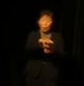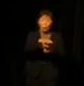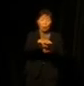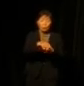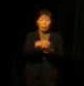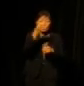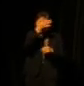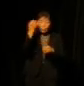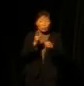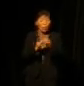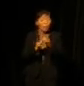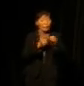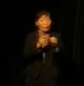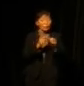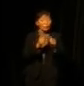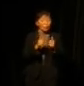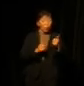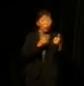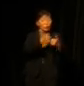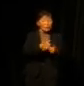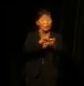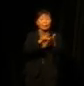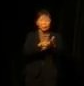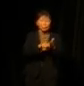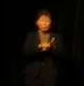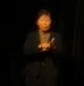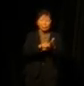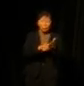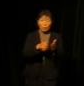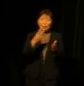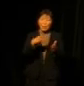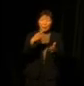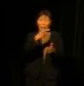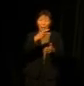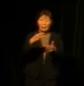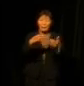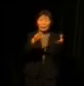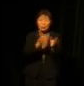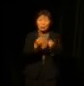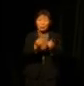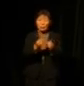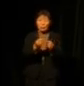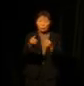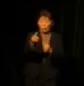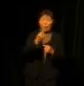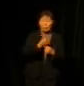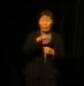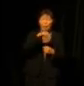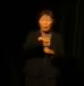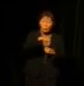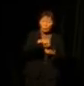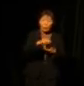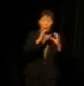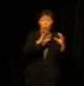球の試合とかなんかもそこでできるんです。2軍の試合なんかよく来てたんですけども、そこのフェンススタンドの低いところを越えて、軽